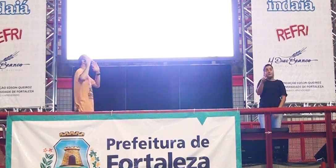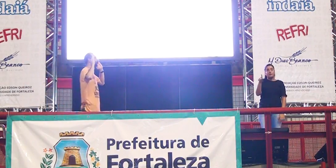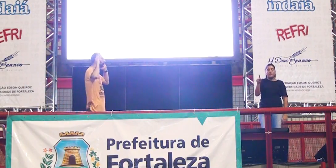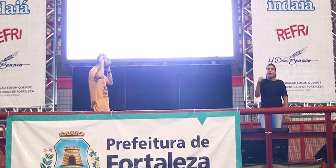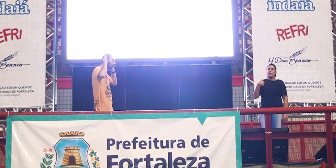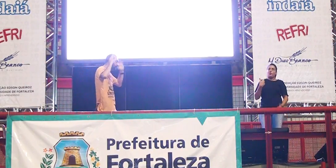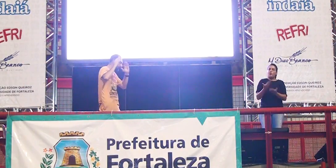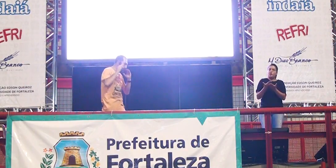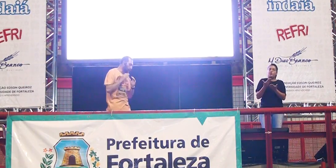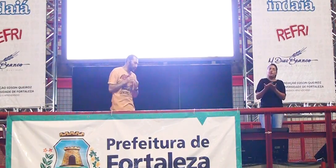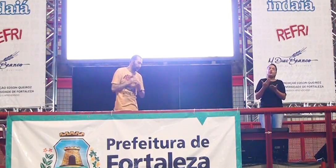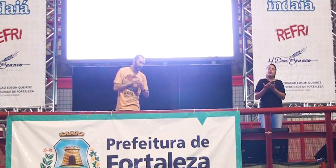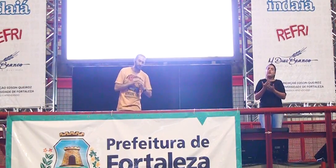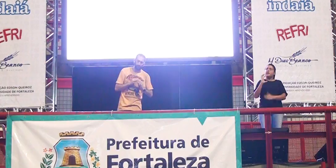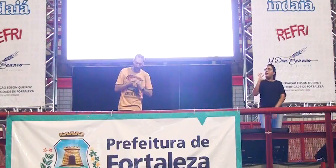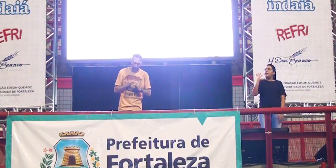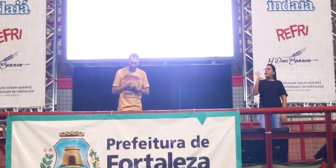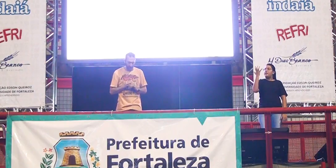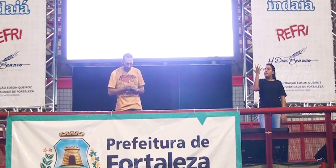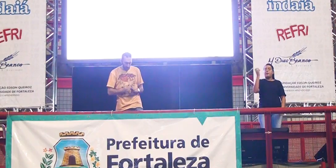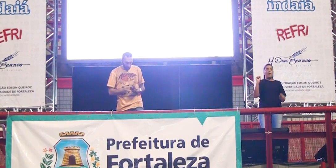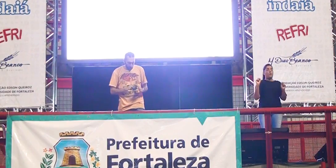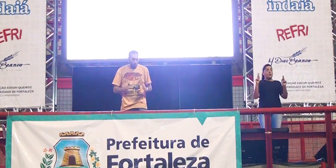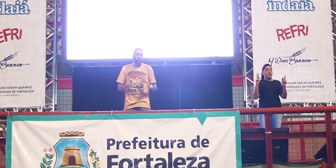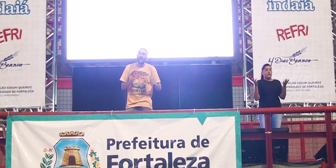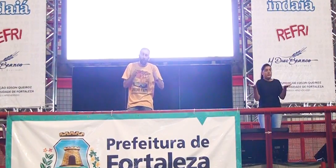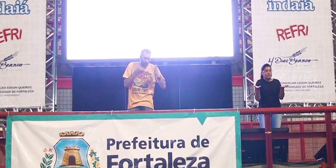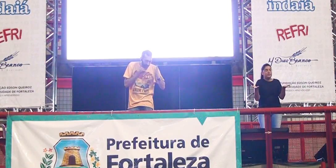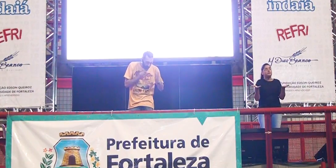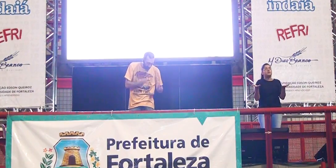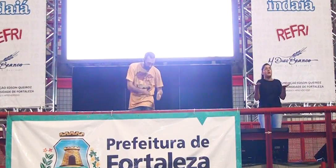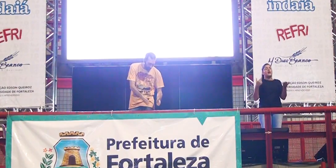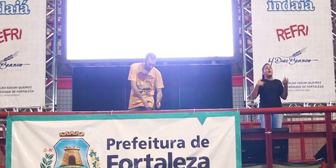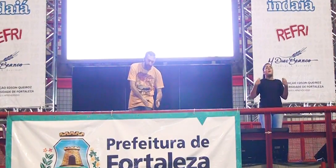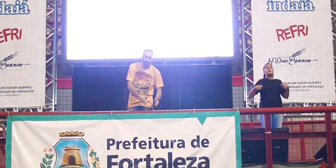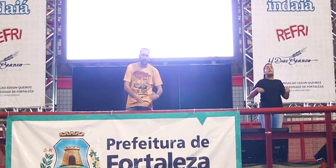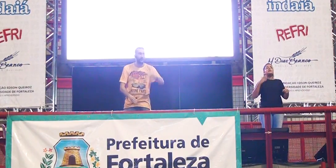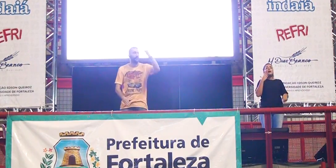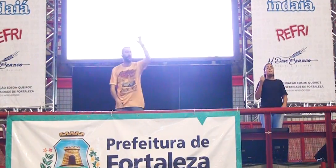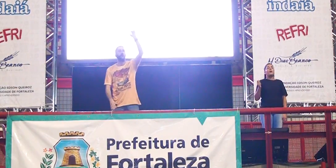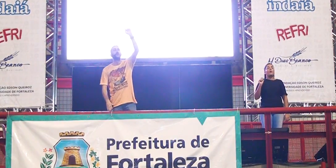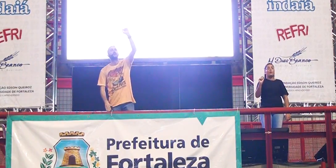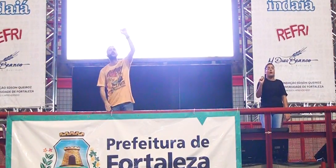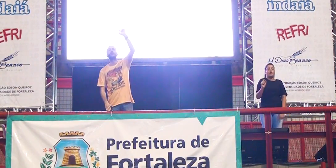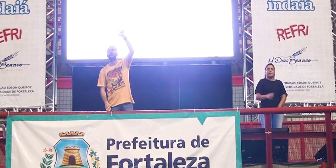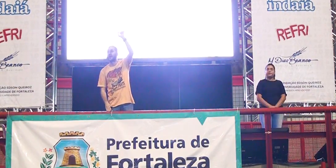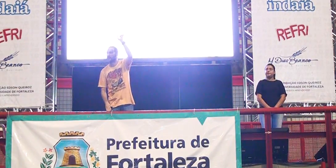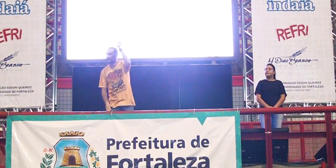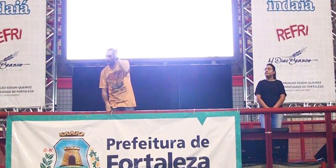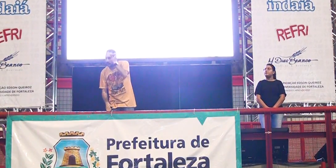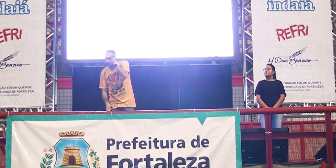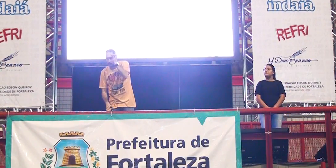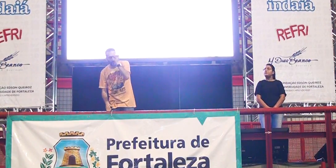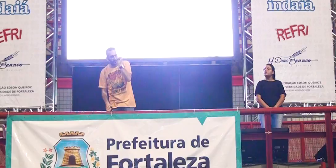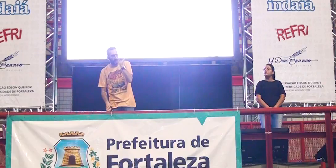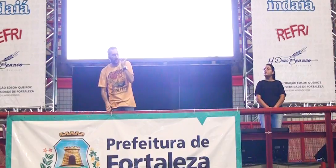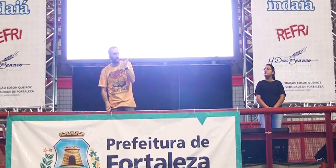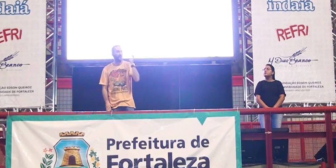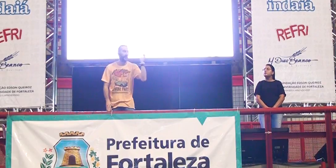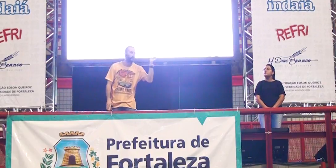estou estudando climatologia, beleza. O que eu preciso saber basicamente?